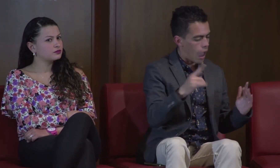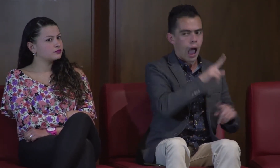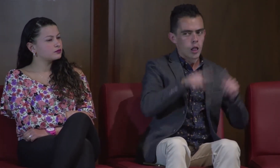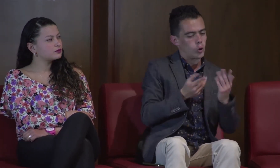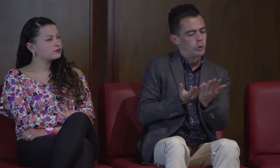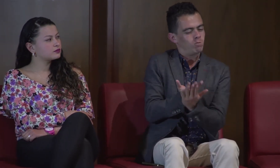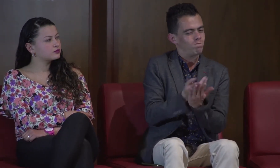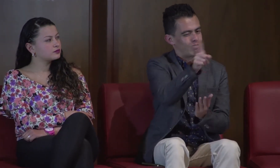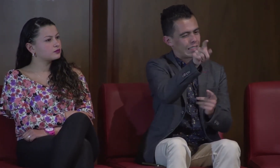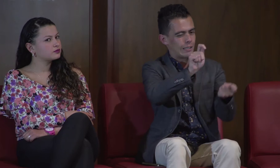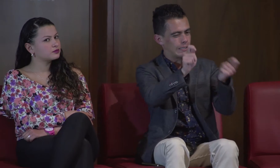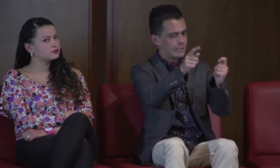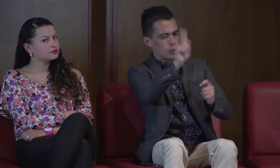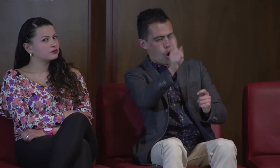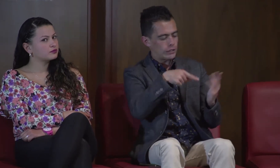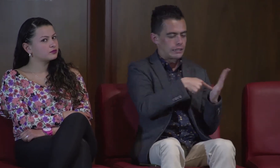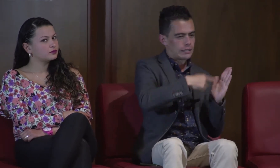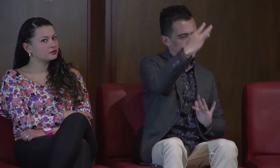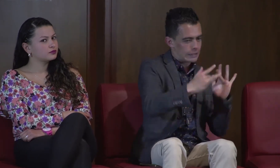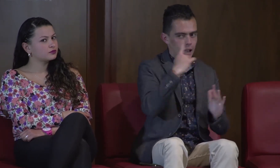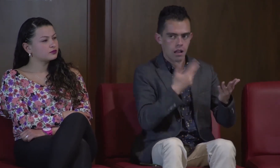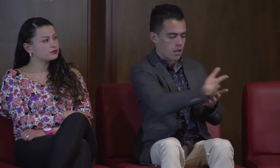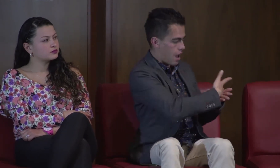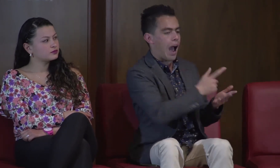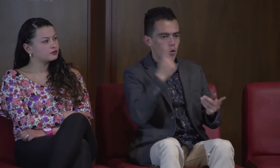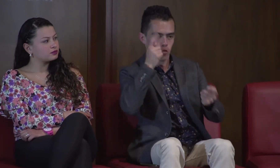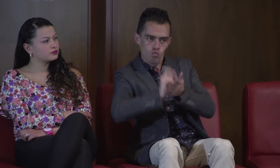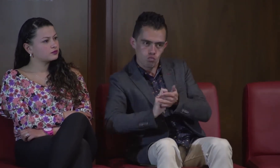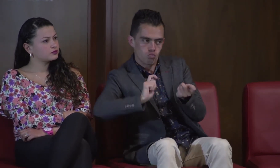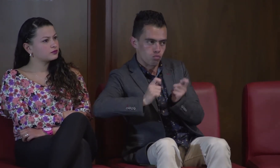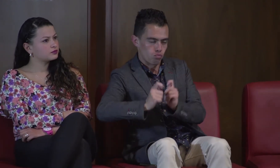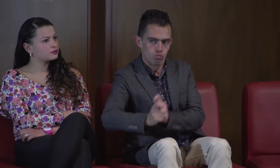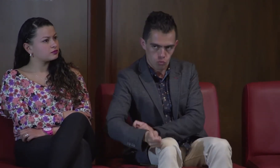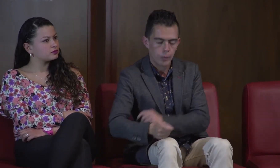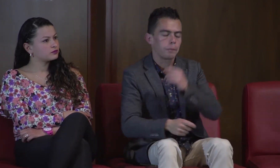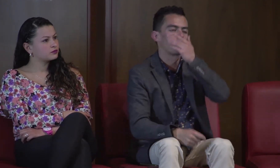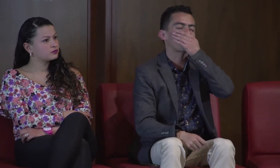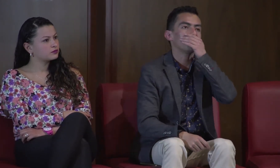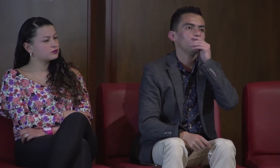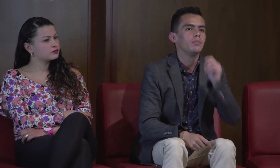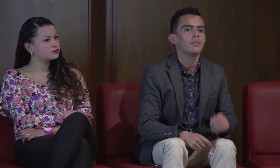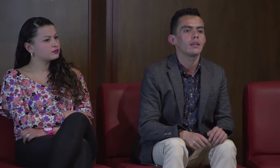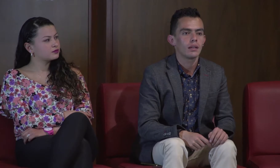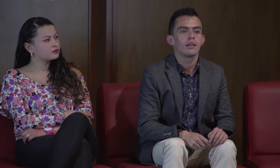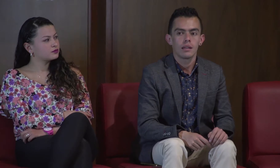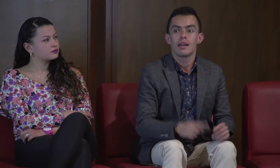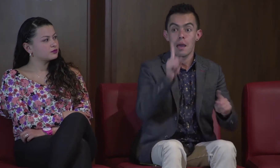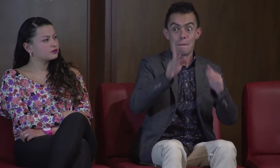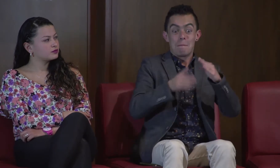interpretación, para que él pudiera tratar de vislumbrar lo que estaba en el video y que se acercara a lo que él había escrito inicialmente.